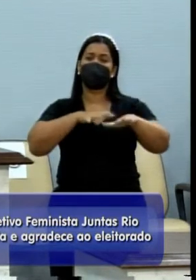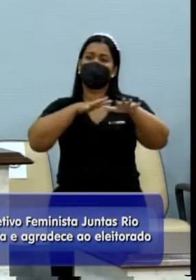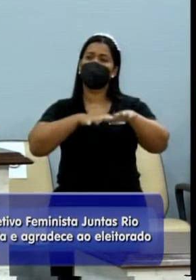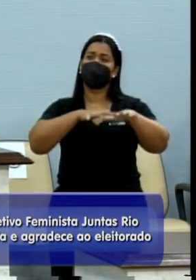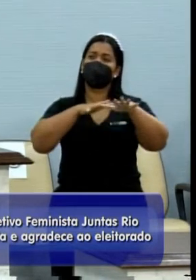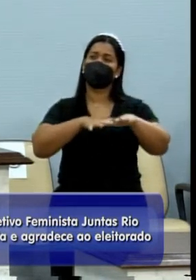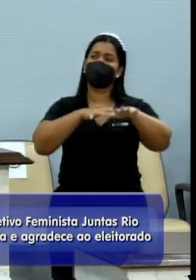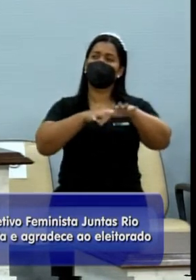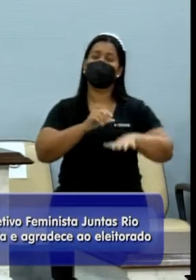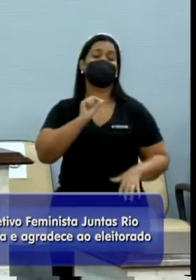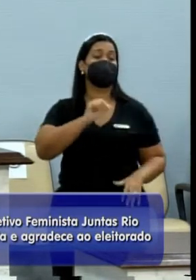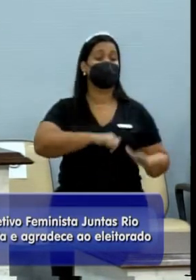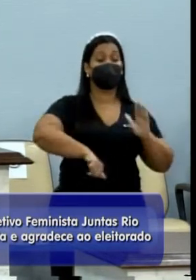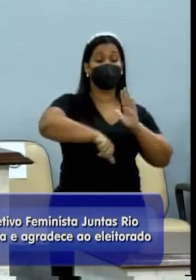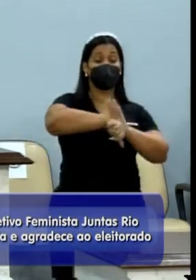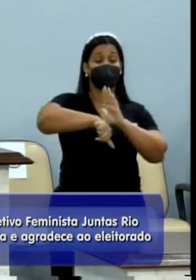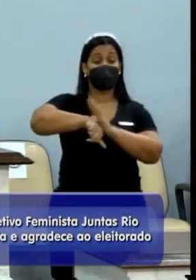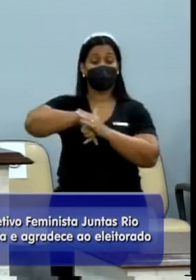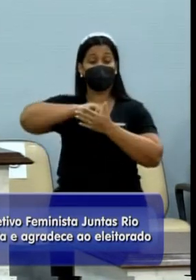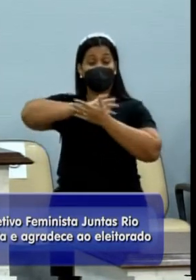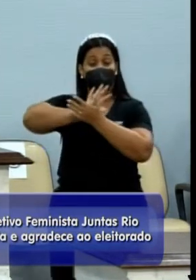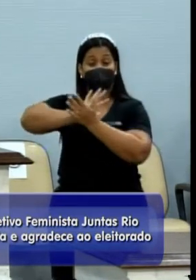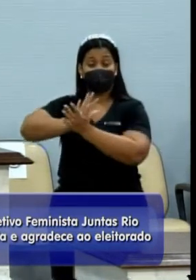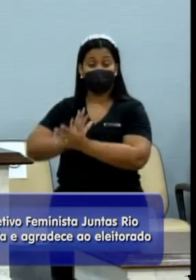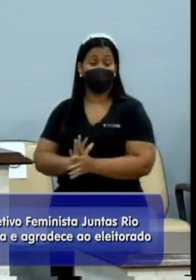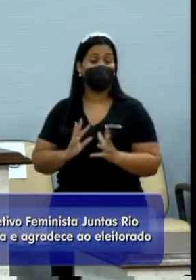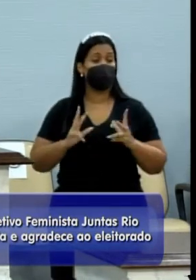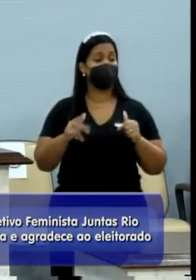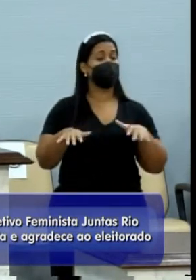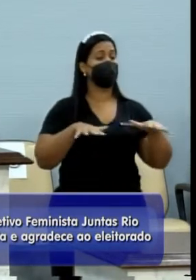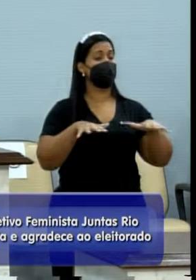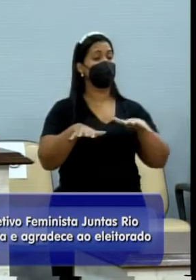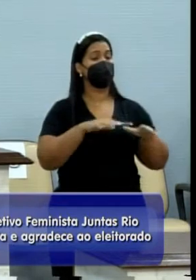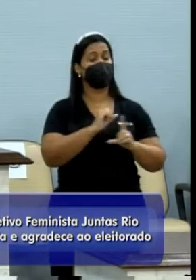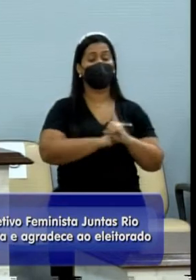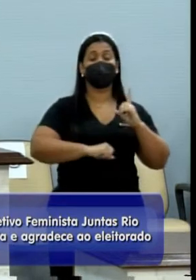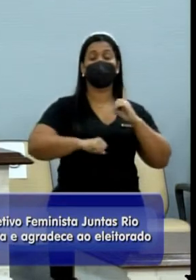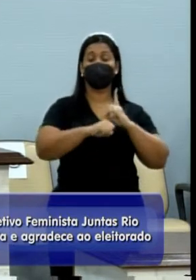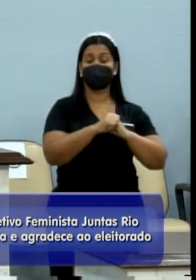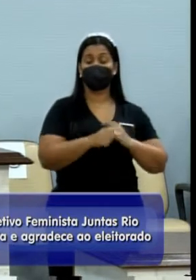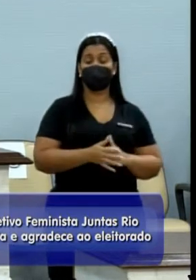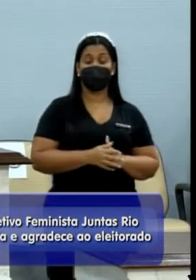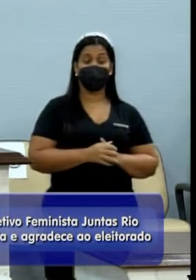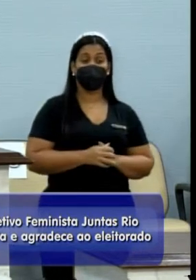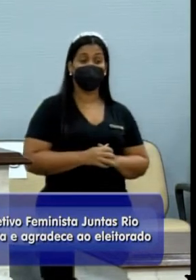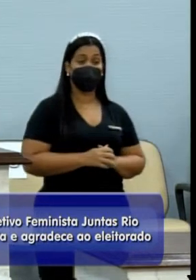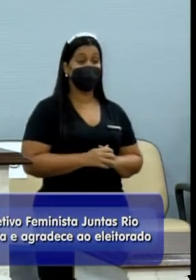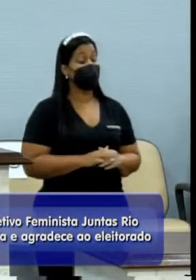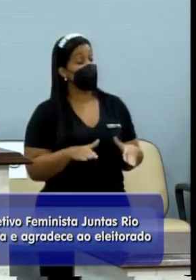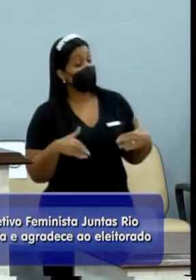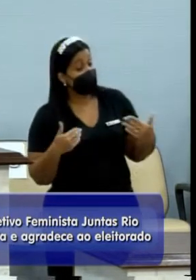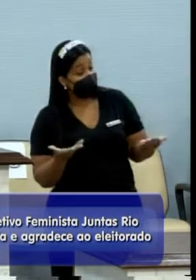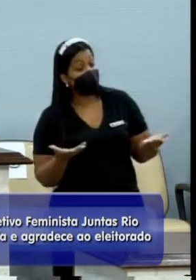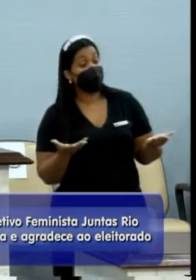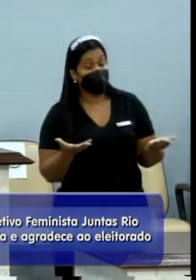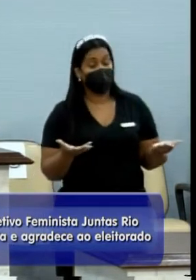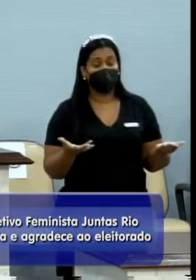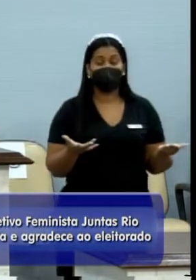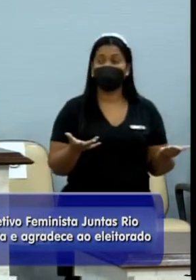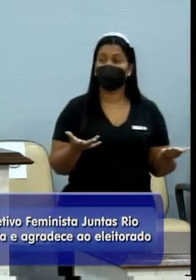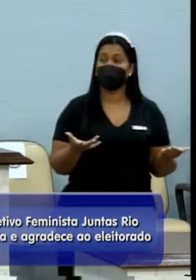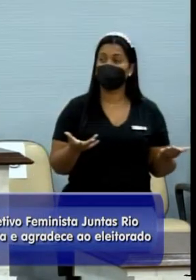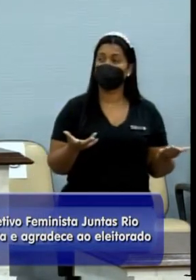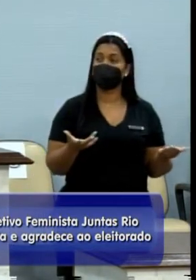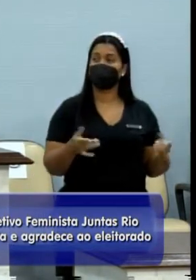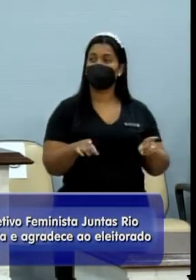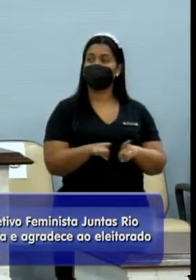de criminalização e horror contra qualquer tipo de movimento social. E aí, vamos derrubar também